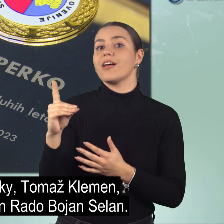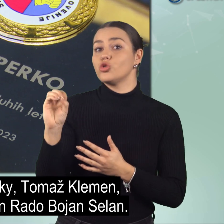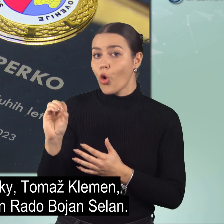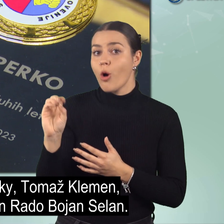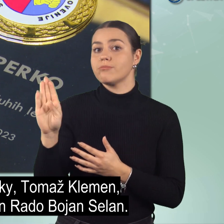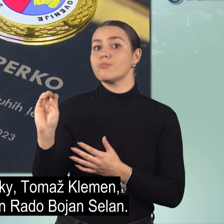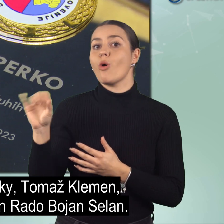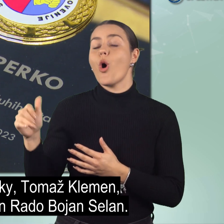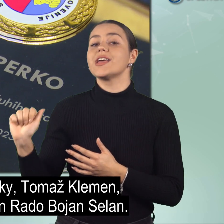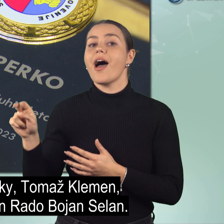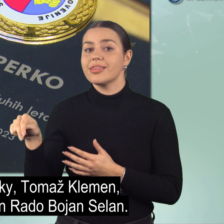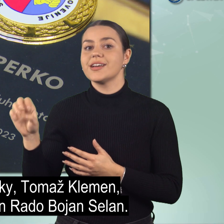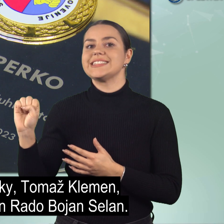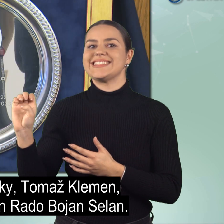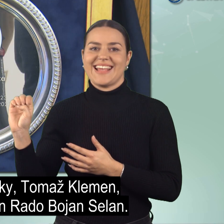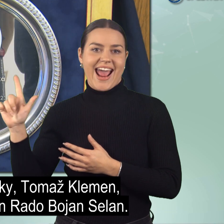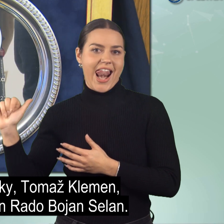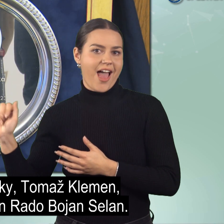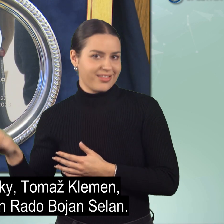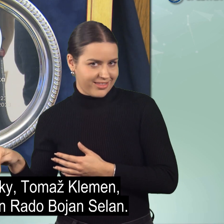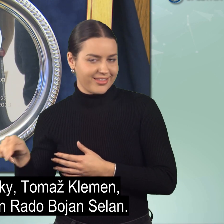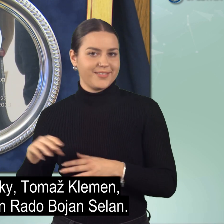in Rado Bojan Selan.